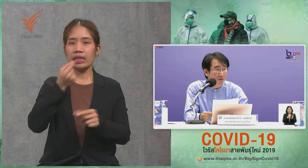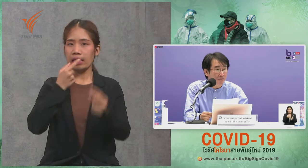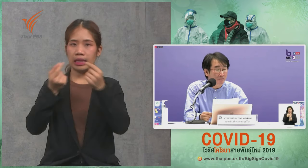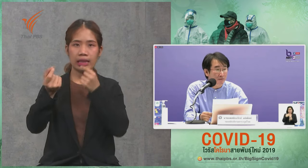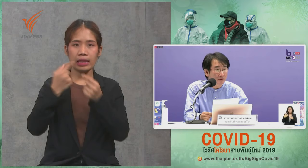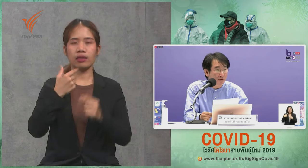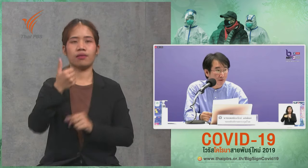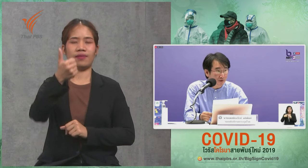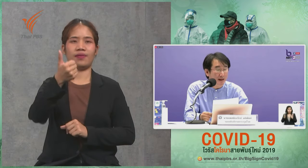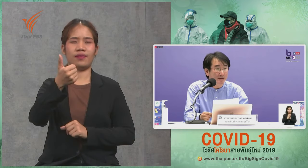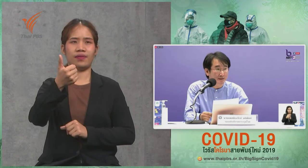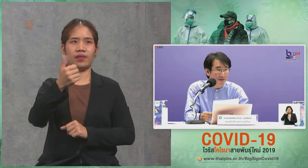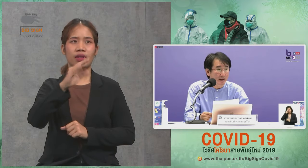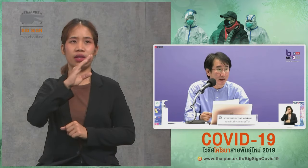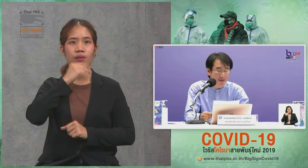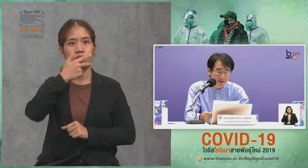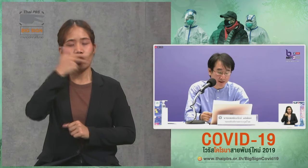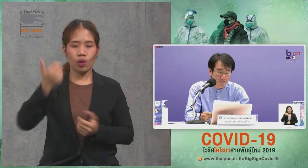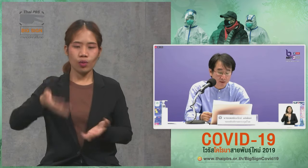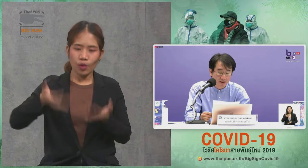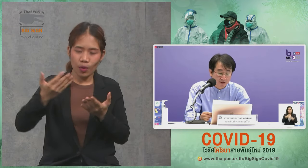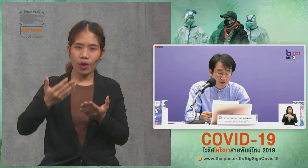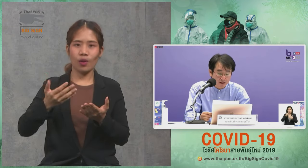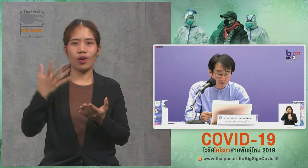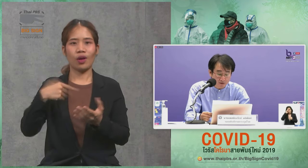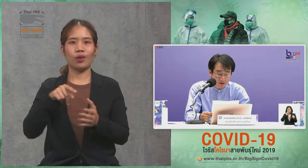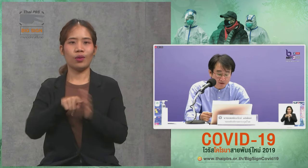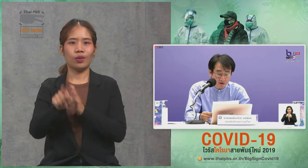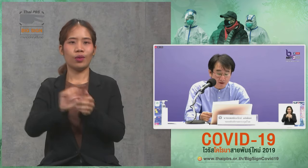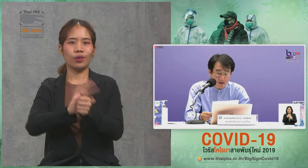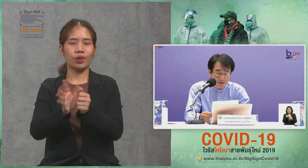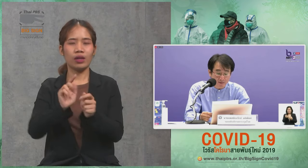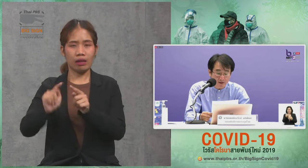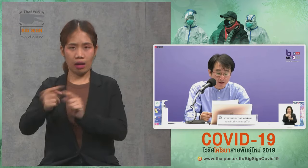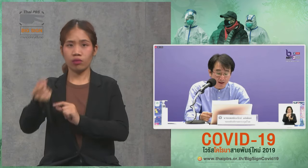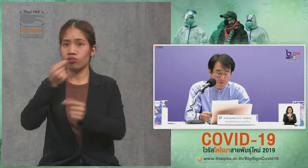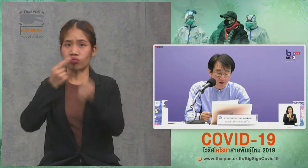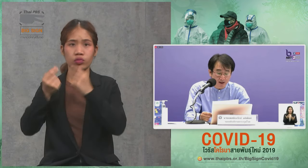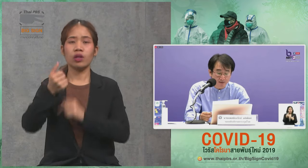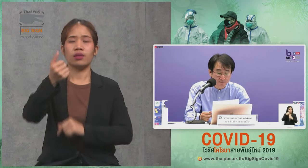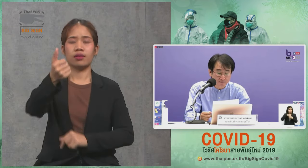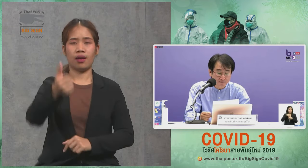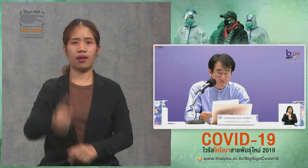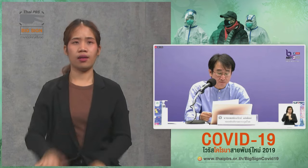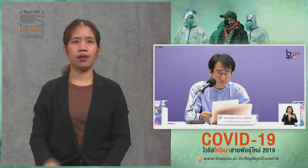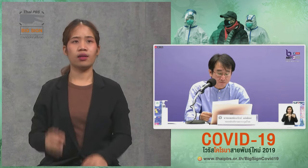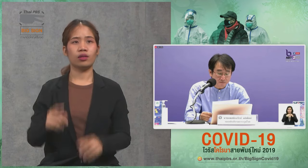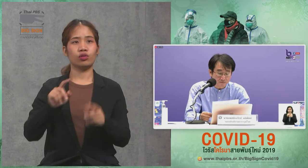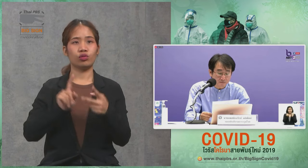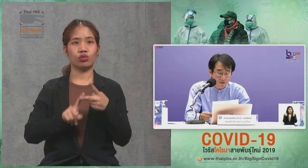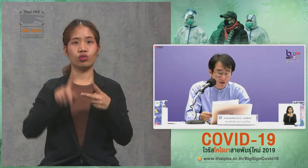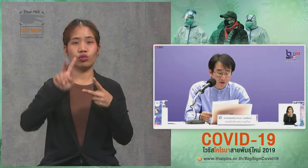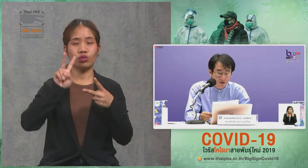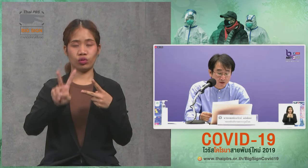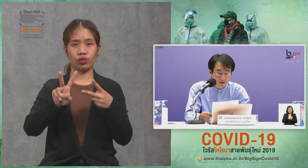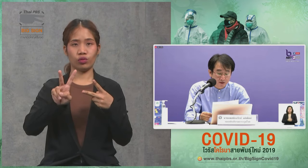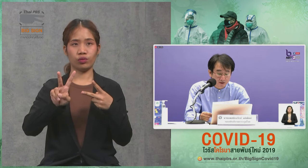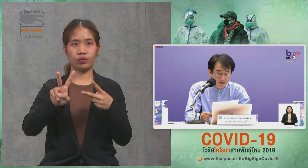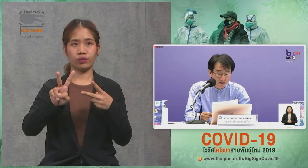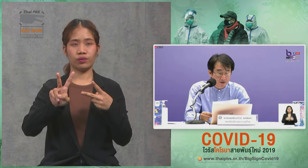าโรคเรื้อรังอื่นๆได้นะครับในส่วนที่สองนะครับที่ถามว่า